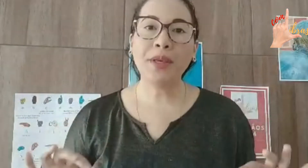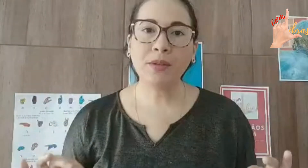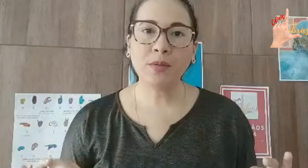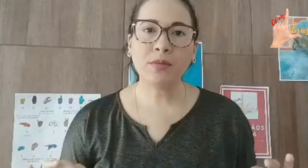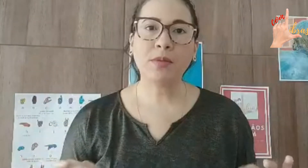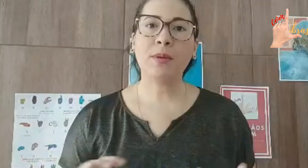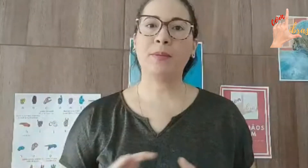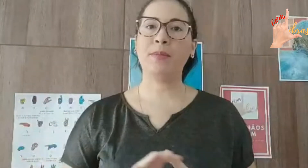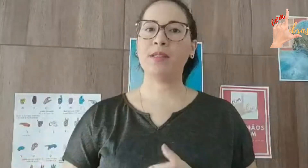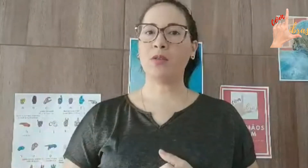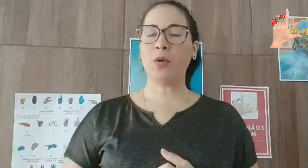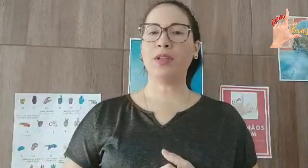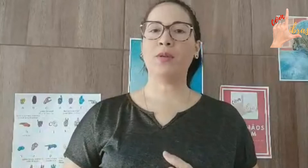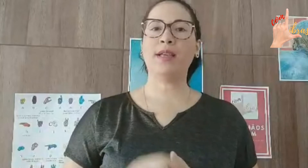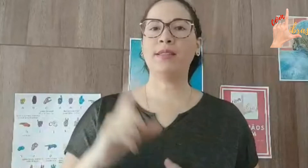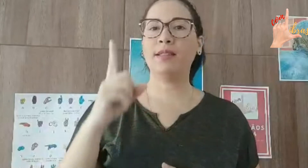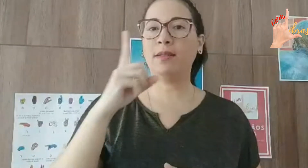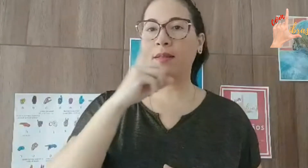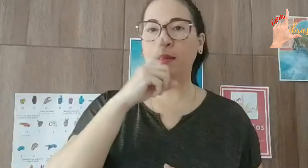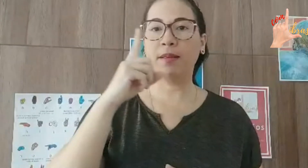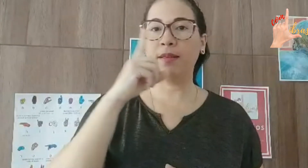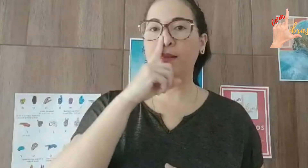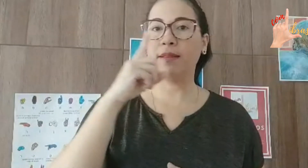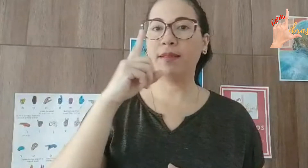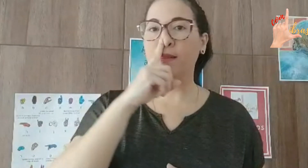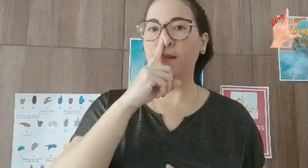Biscoito. Biscoito é assim.